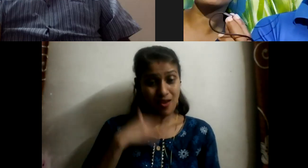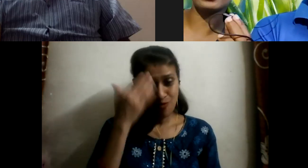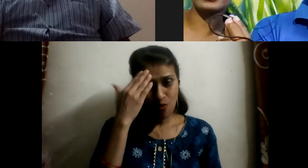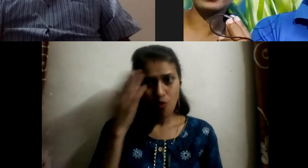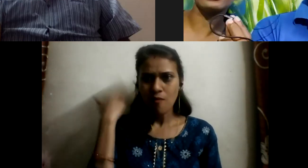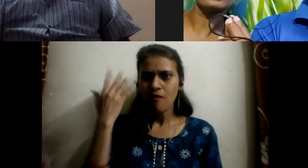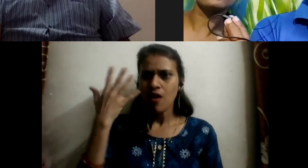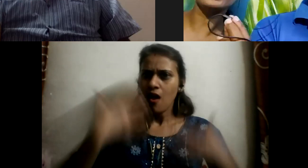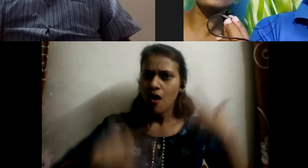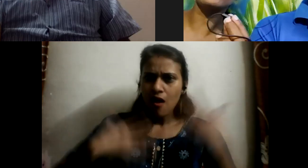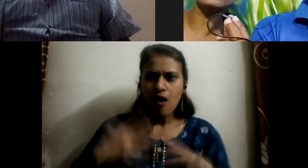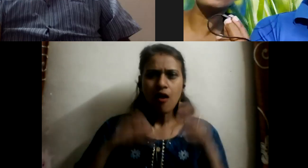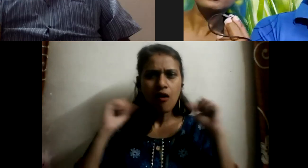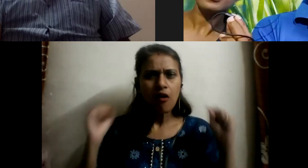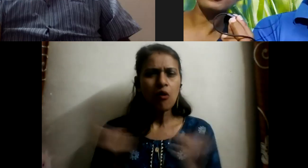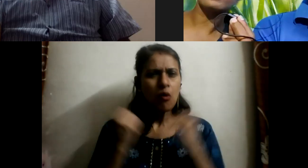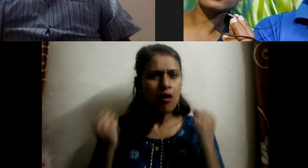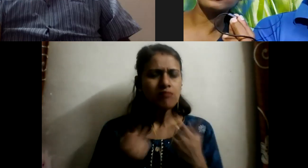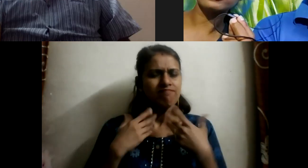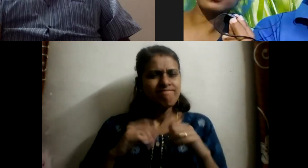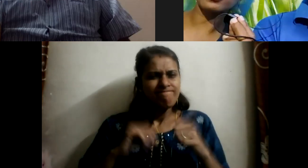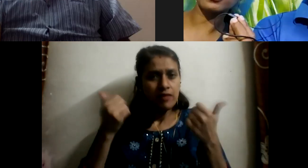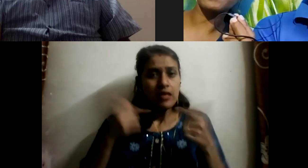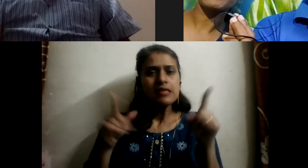कठिनाइयों से आए हैं, सो वी नो द